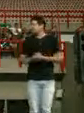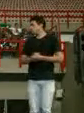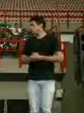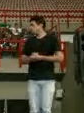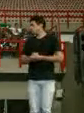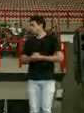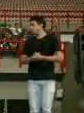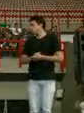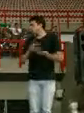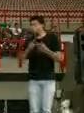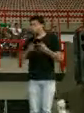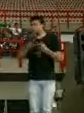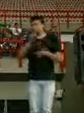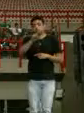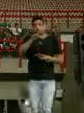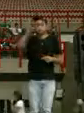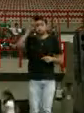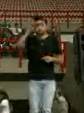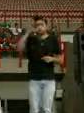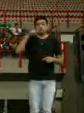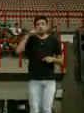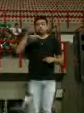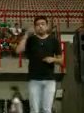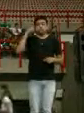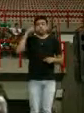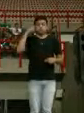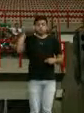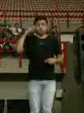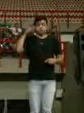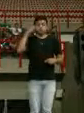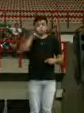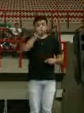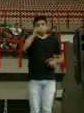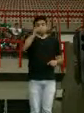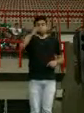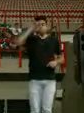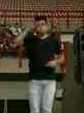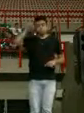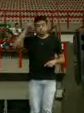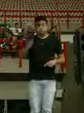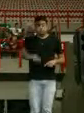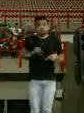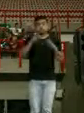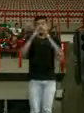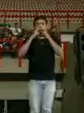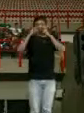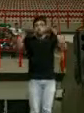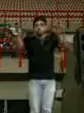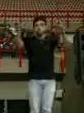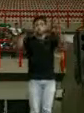Assinale a alternativa que fornece a sonoridade se 10.000 torcedores